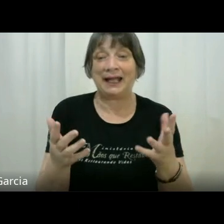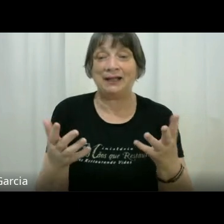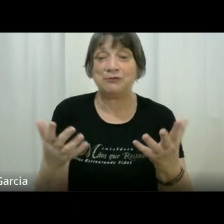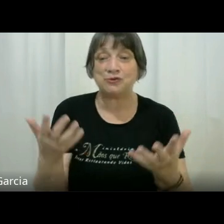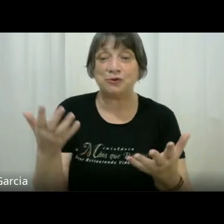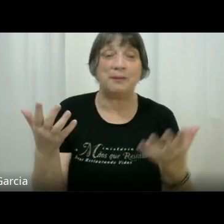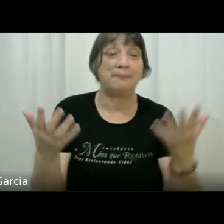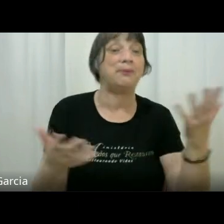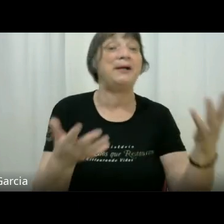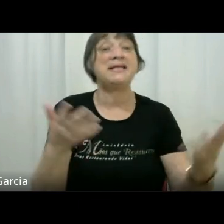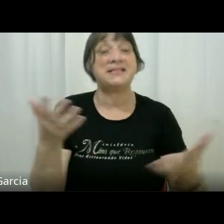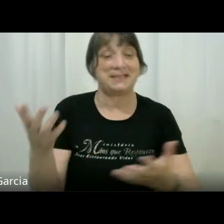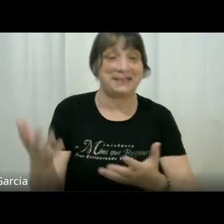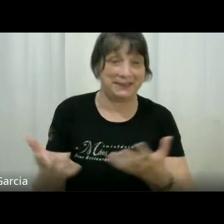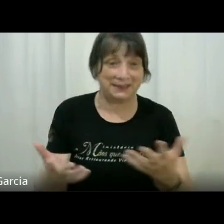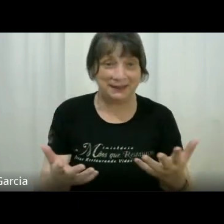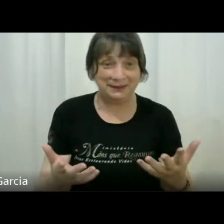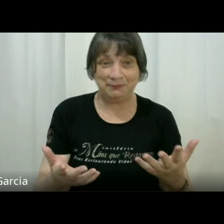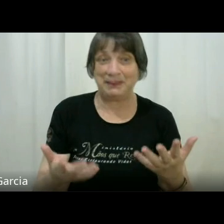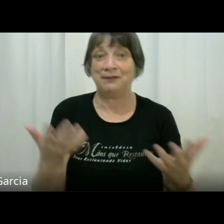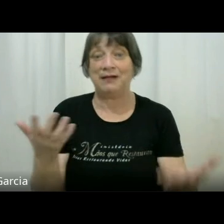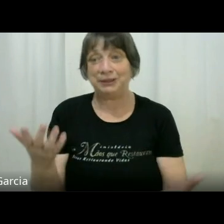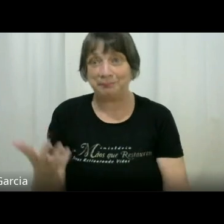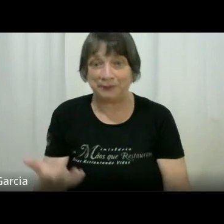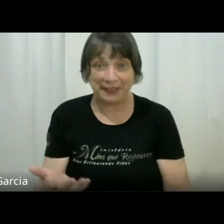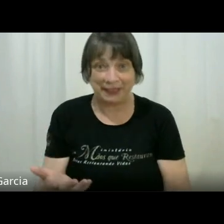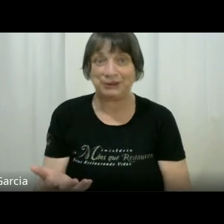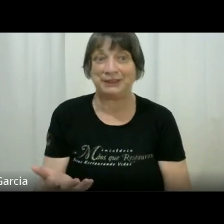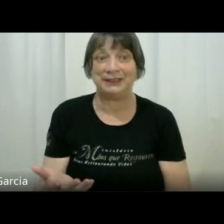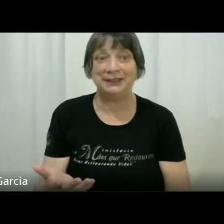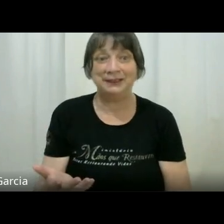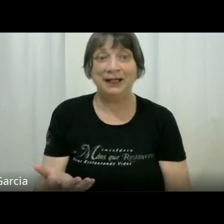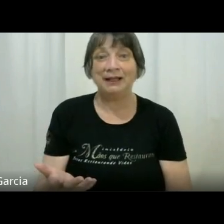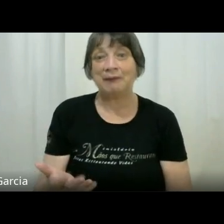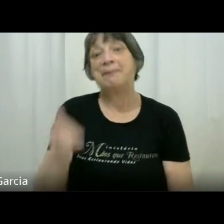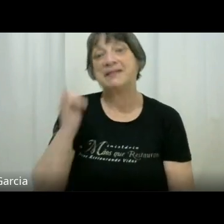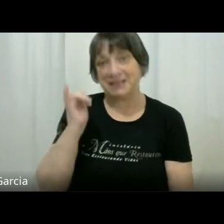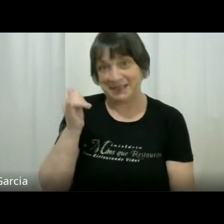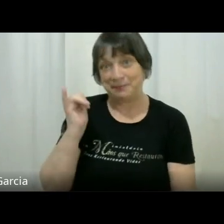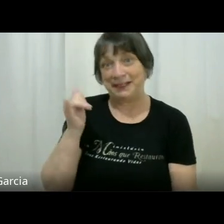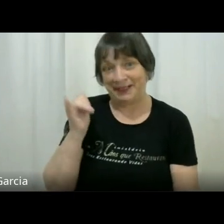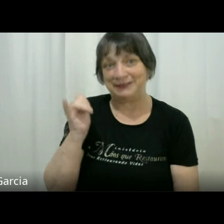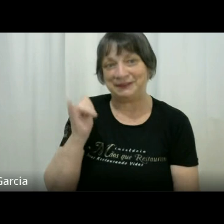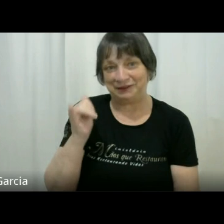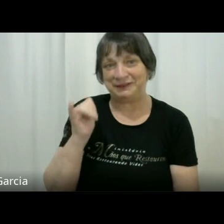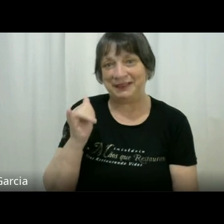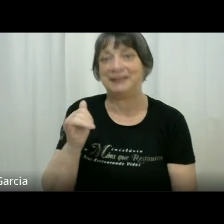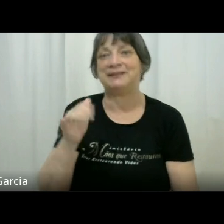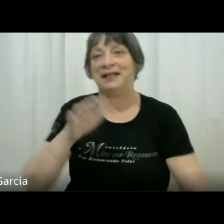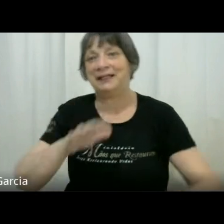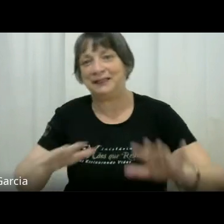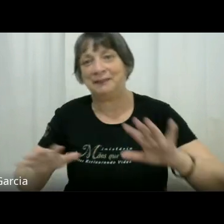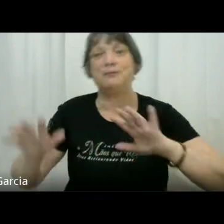a... Ela usou uma poesia, uma linguagem poética, apesar de ser uma narrativa,